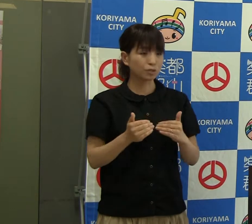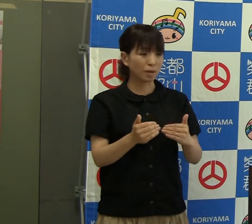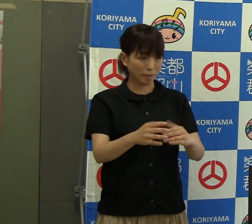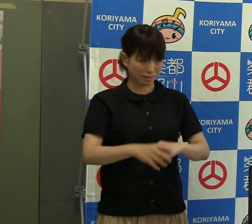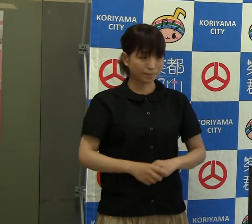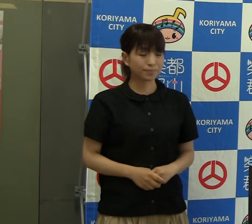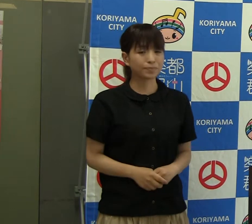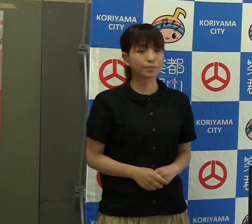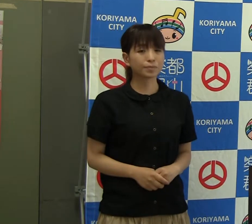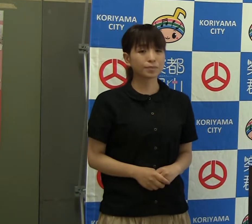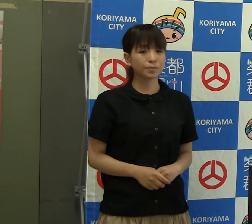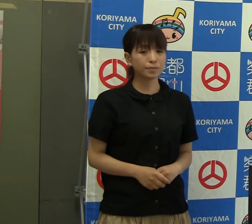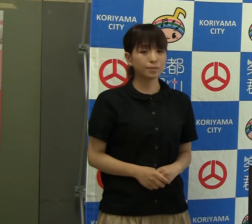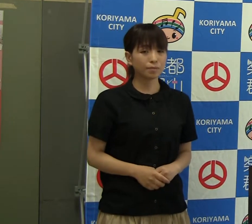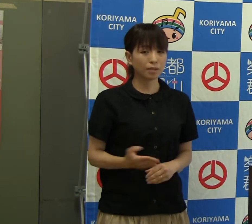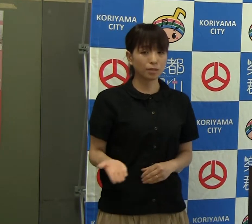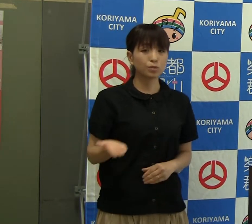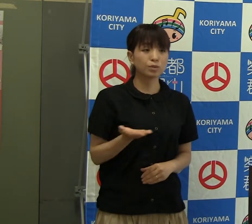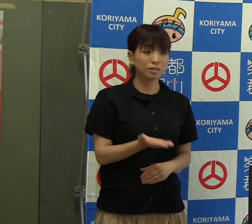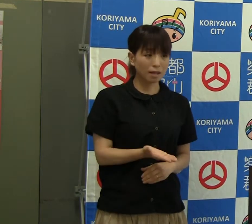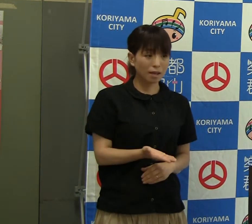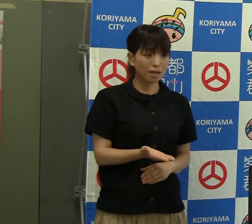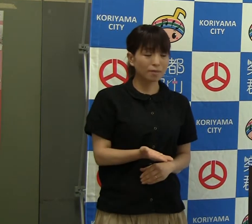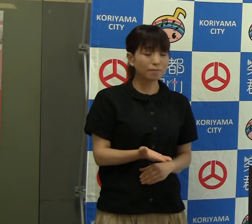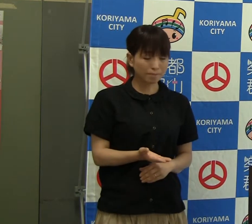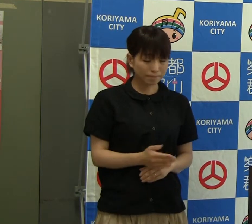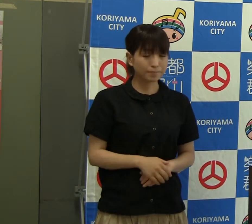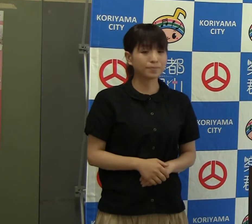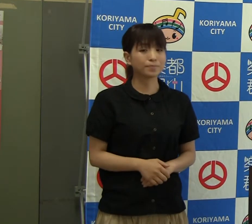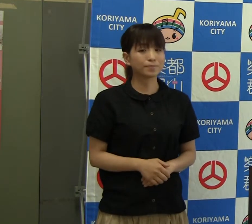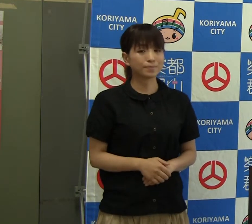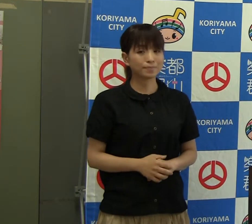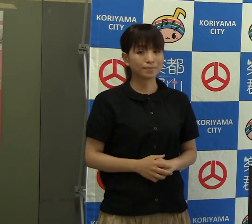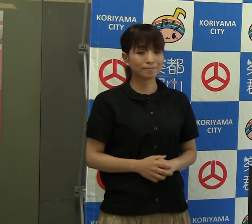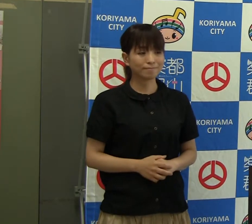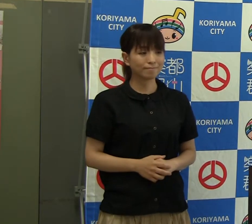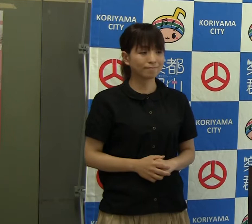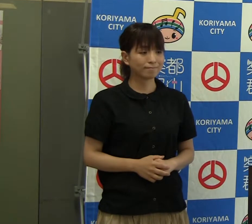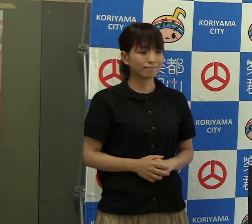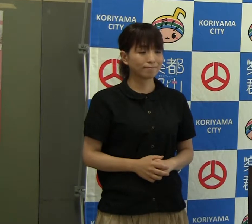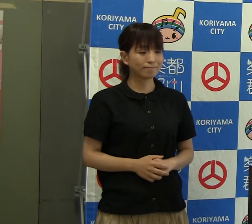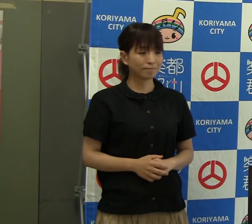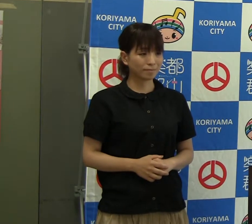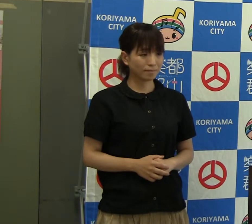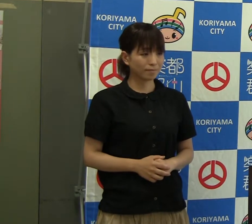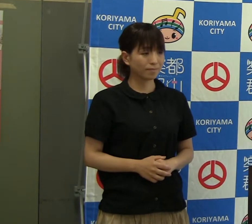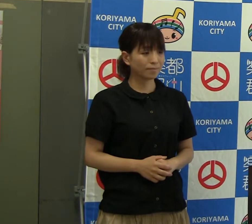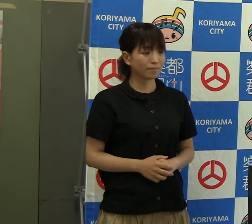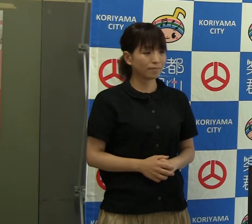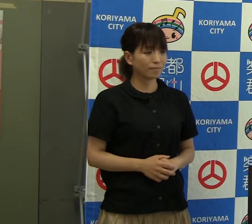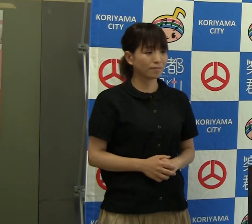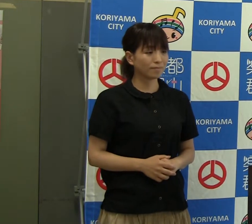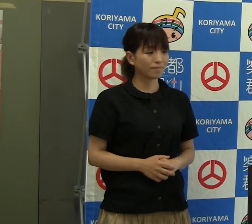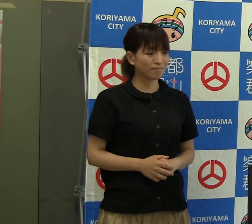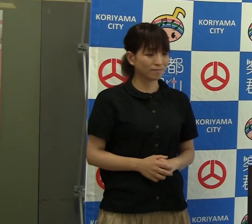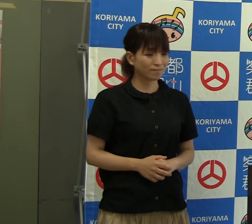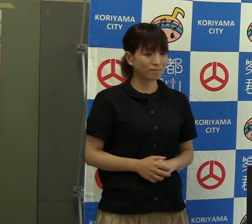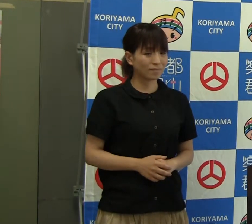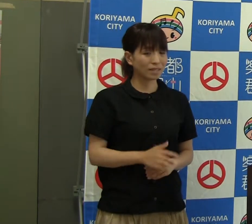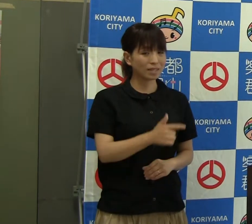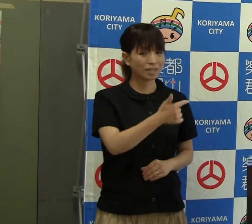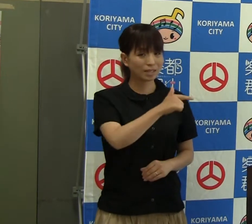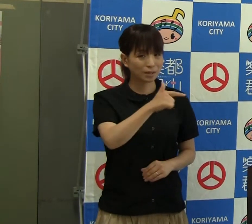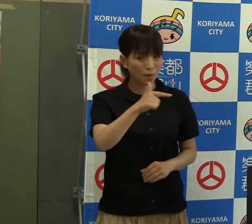。次は話題変わりまして、いろんなメディ